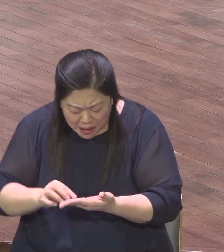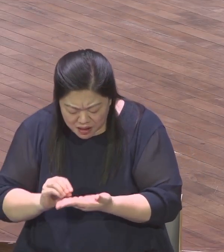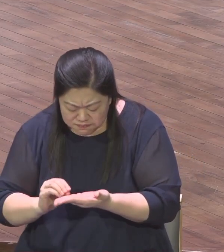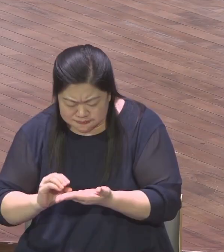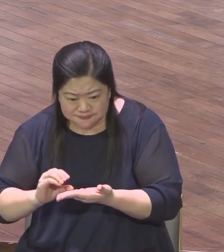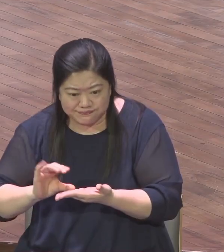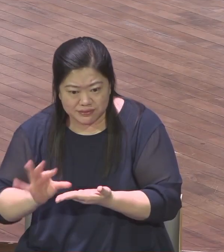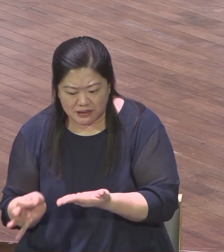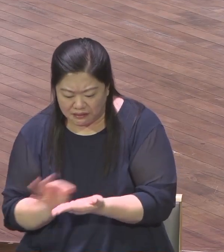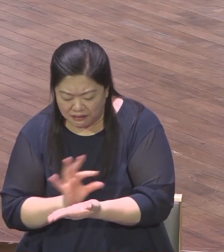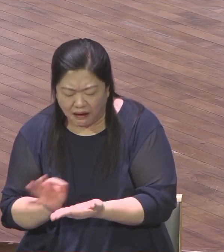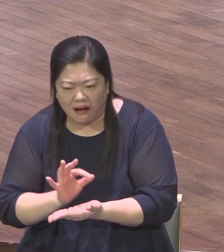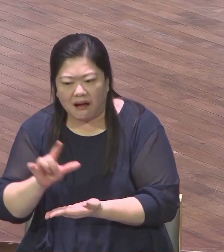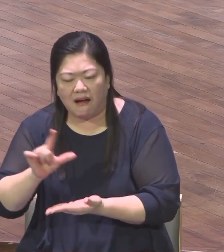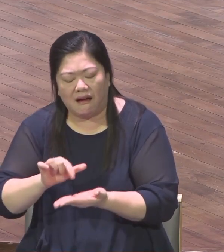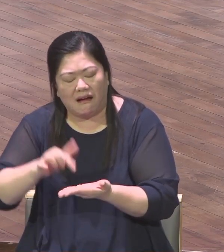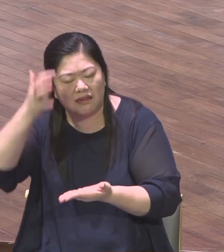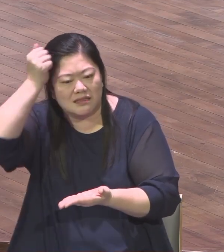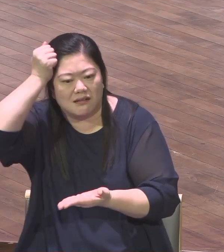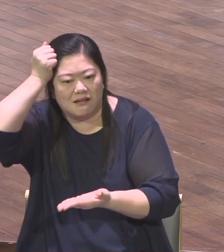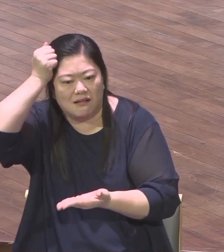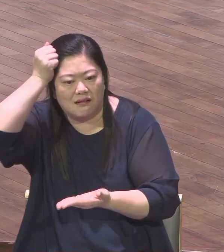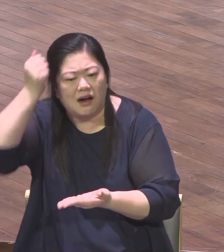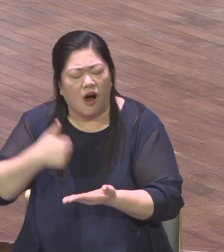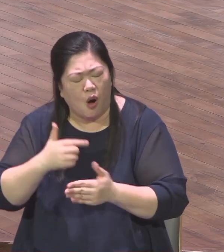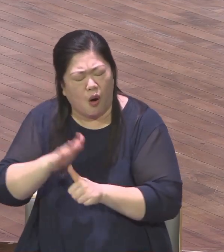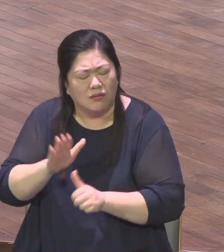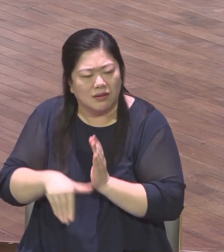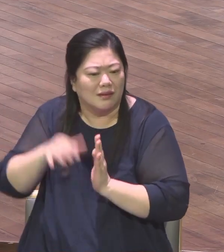여러분의 모습을요 아이들이 다 보고 있어요.